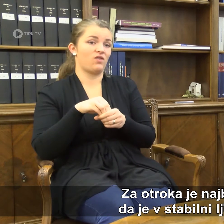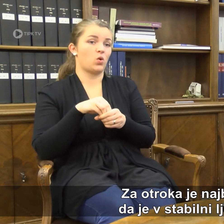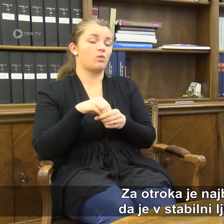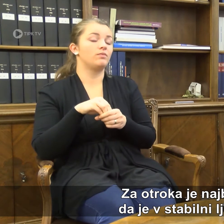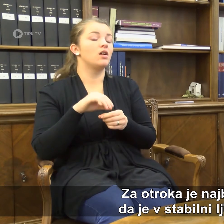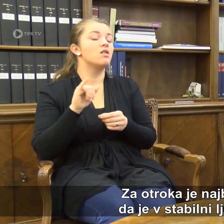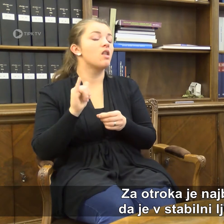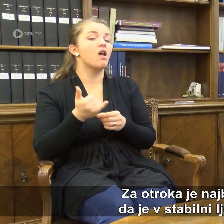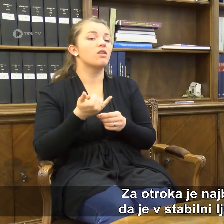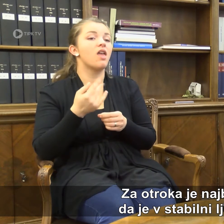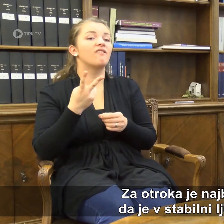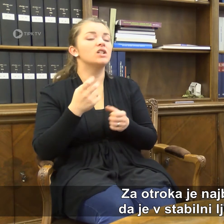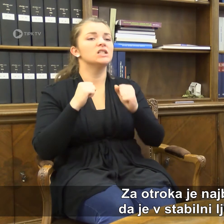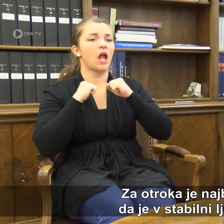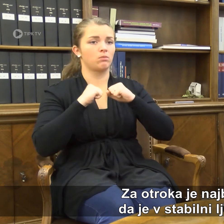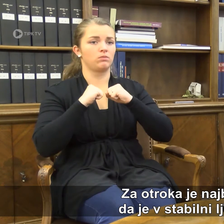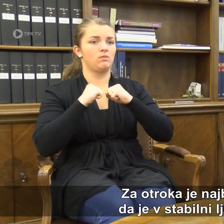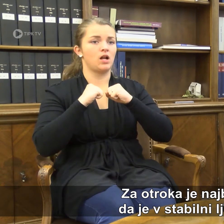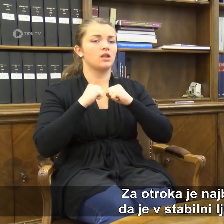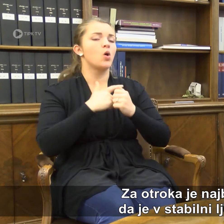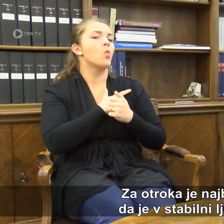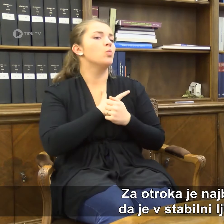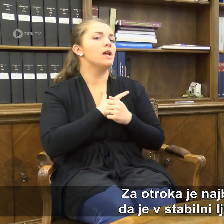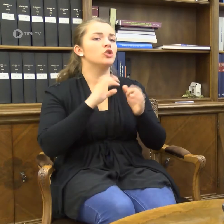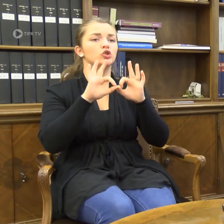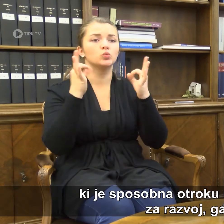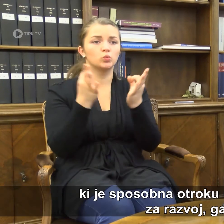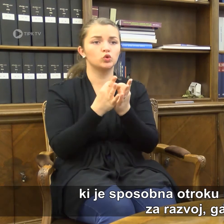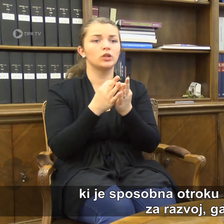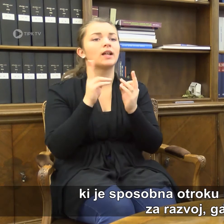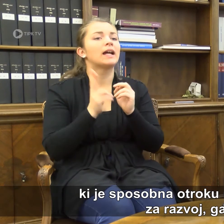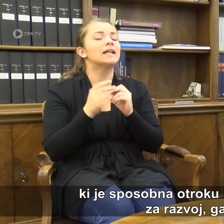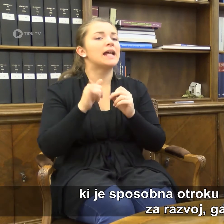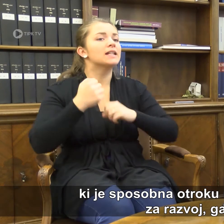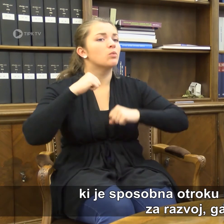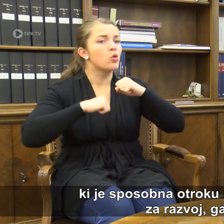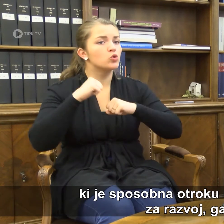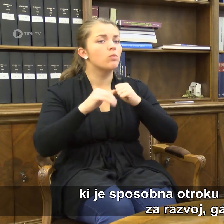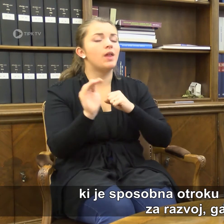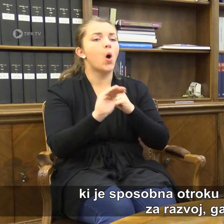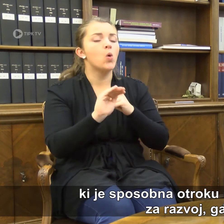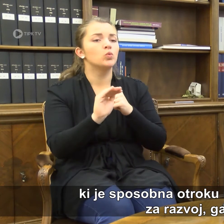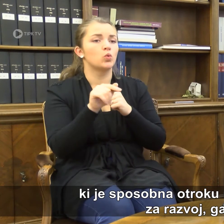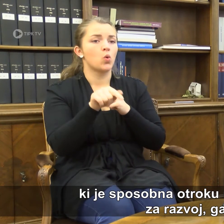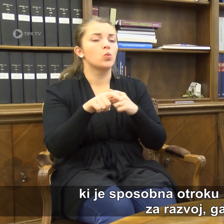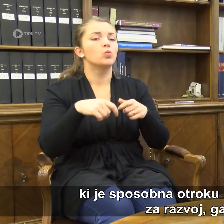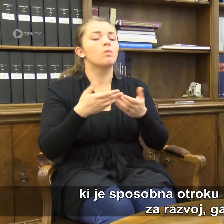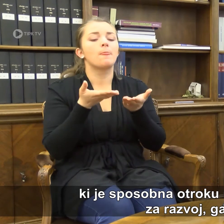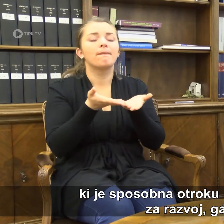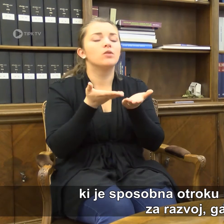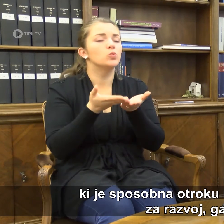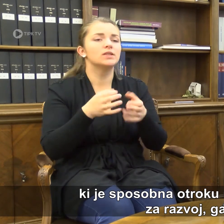stabilni, ljubeči družini, ki je sposobna otroku nuditi zdravo okolje za